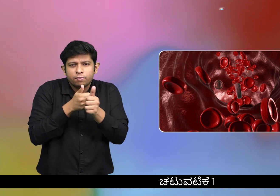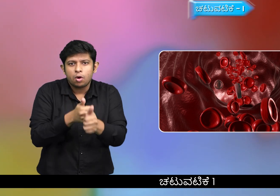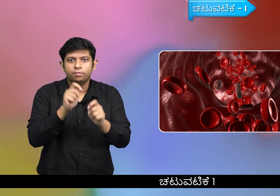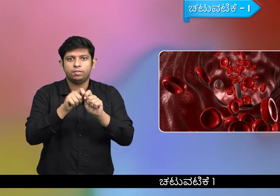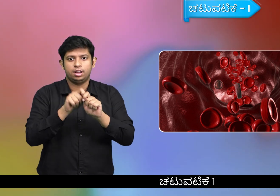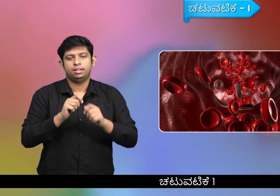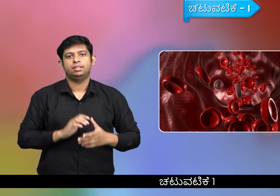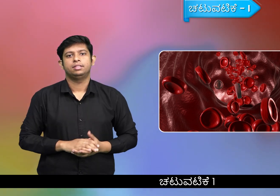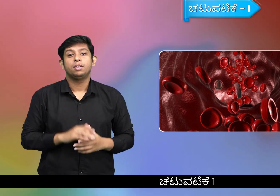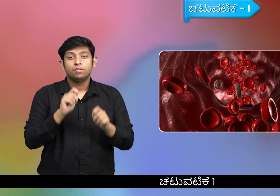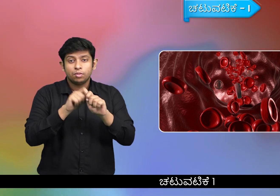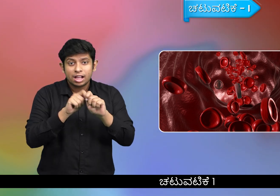ಚಟುವಟಿಕೆ 1: